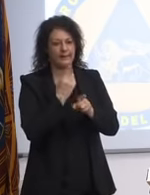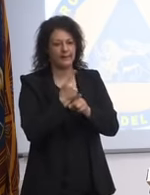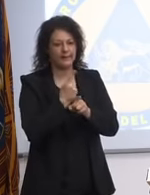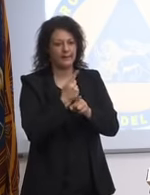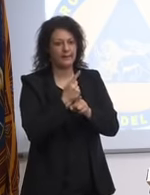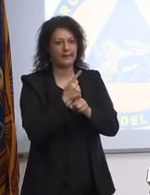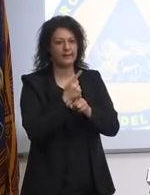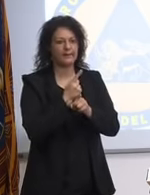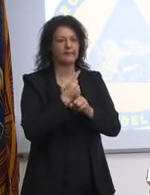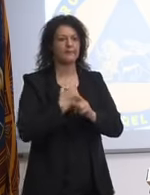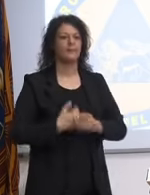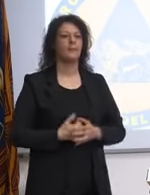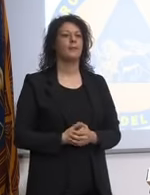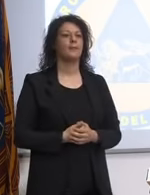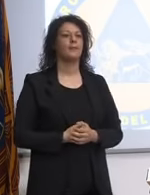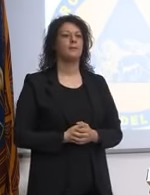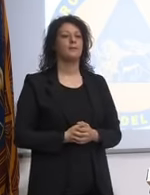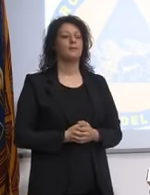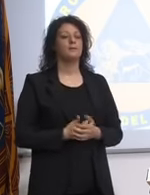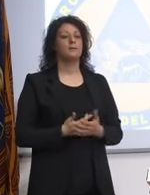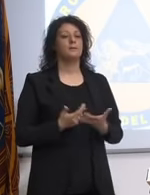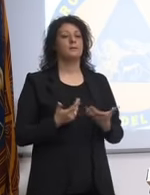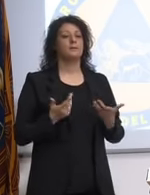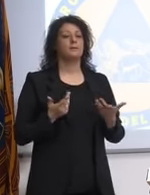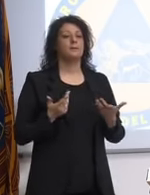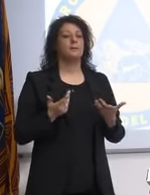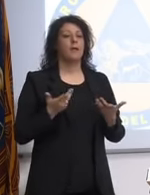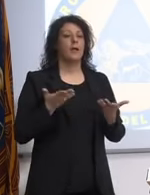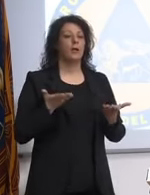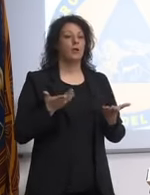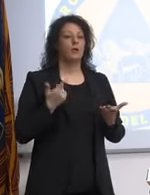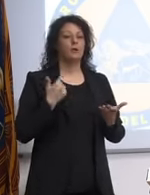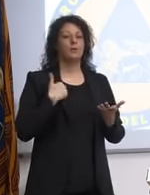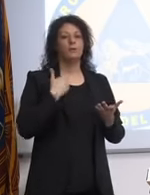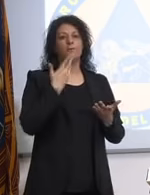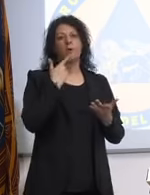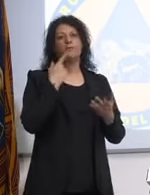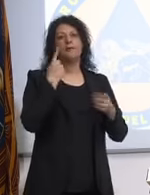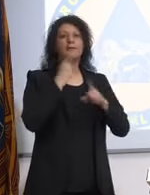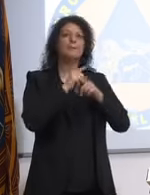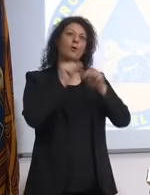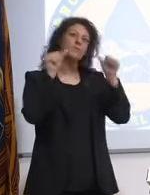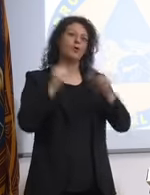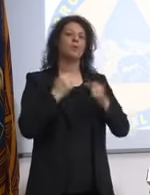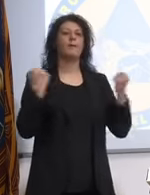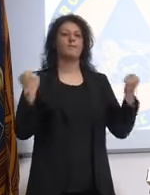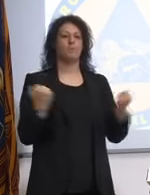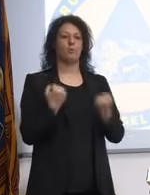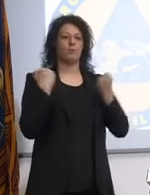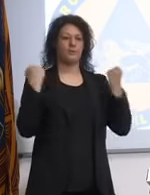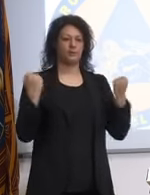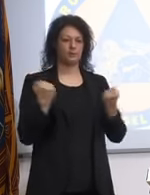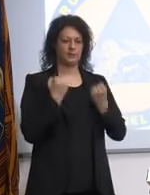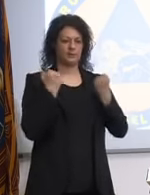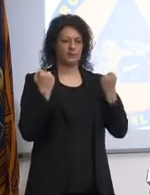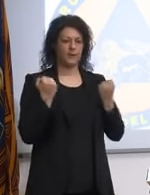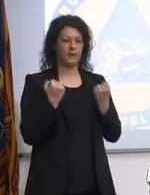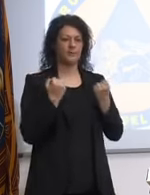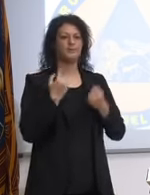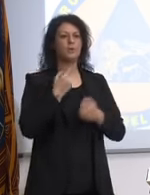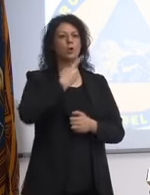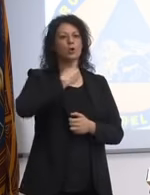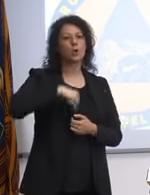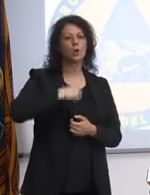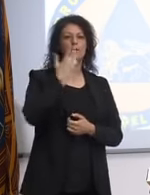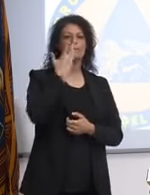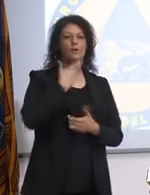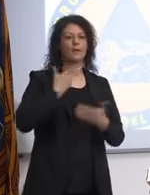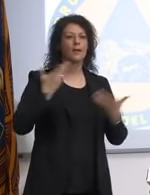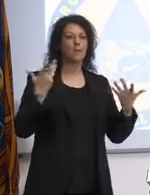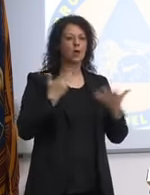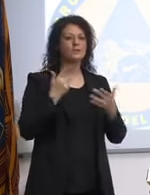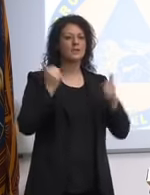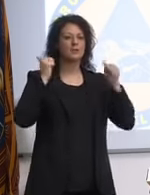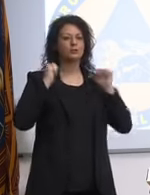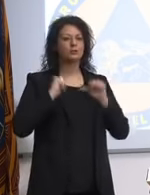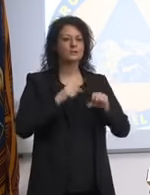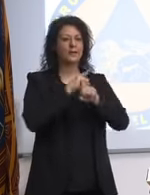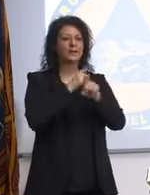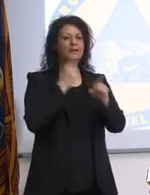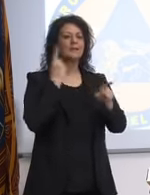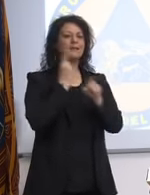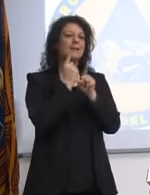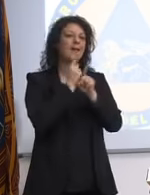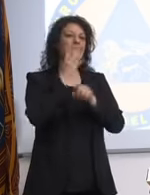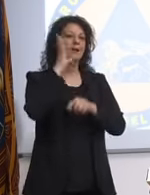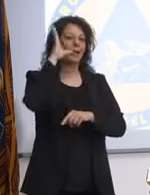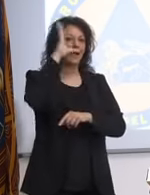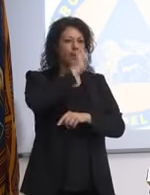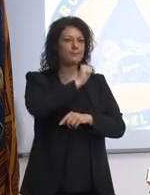Adesso, per carità, non so se questa si può chiamare pubblicità progresso, diciamo che noi siamo interessati a fare in modo che i cittadini capiscano questo. Cioè,